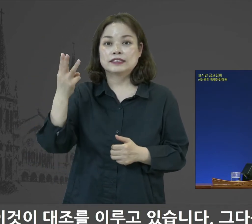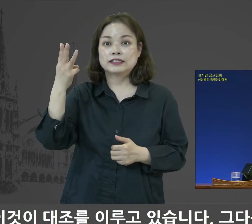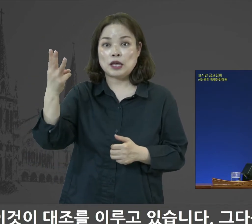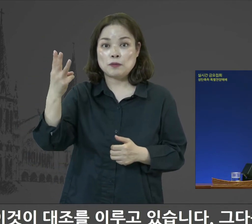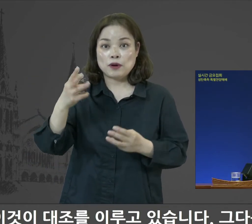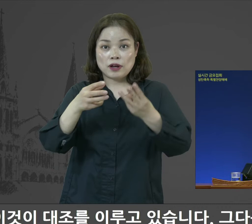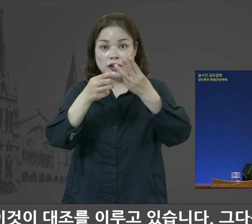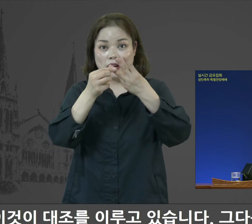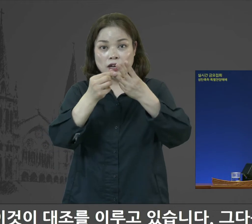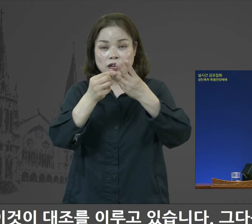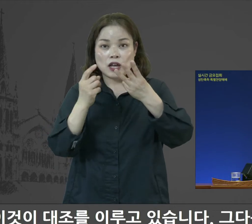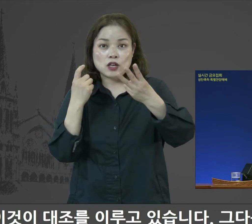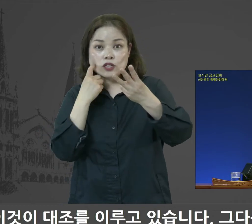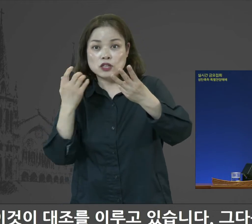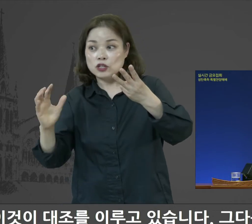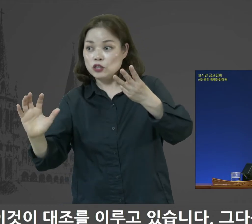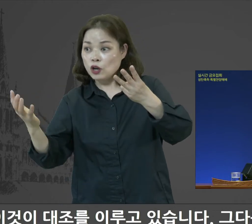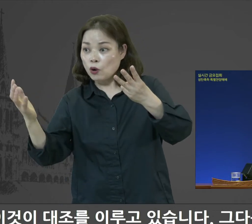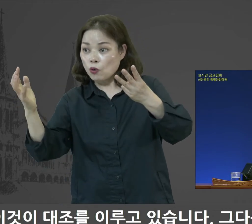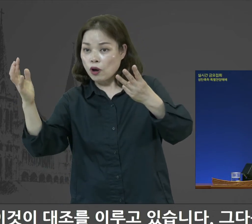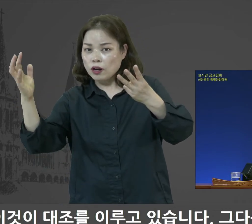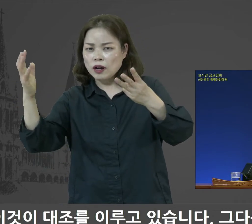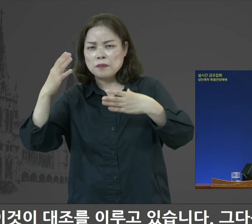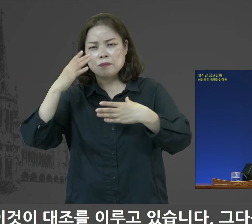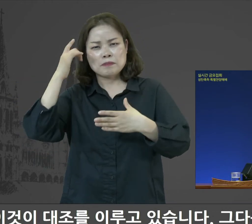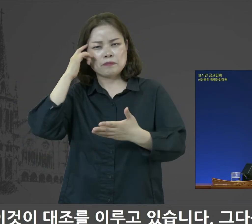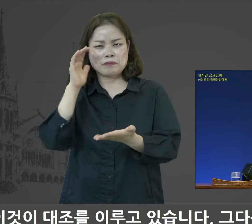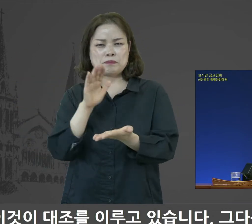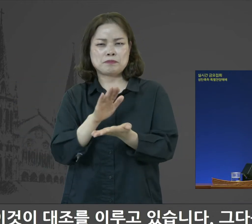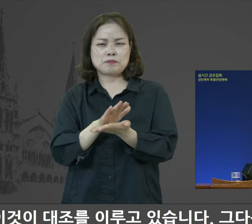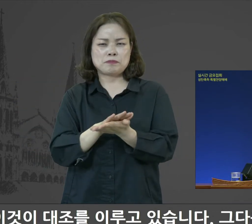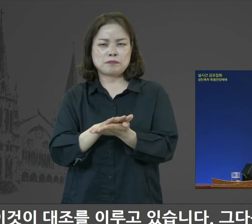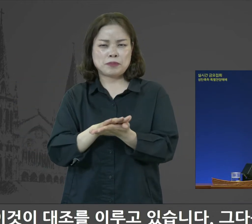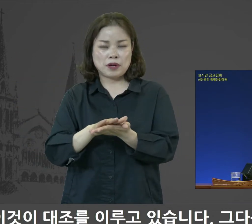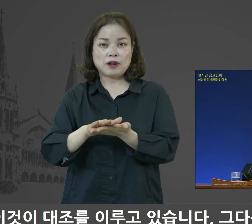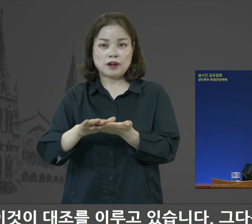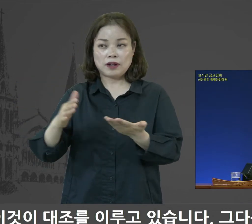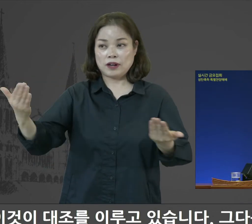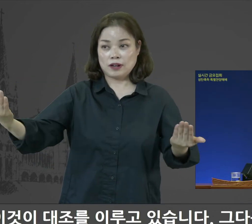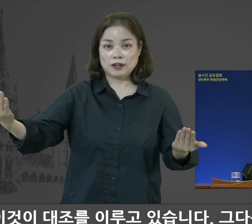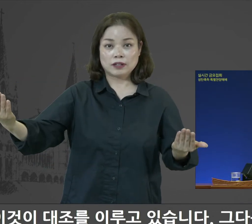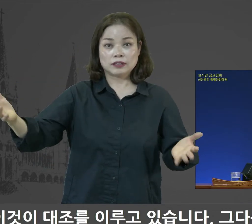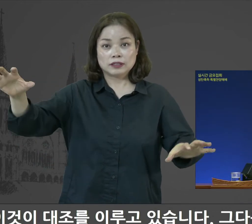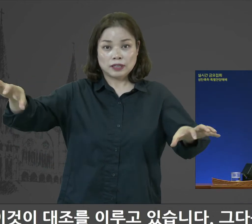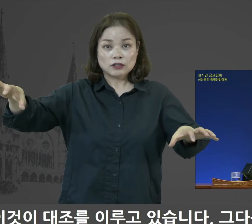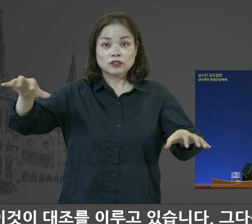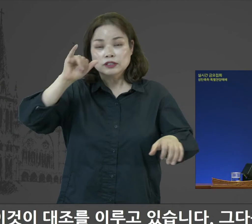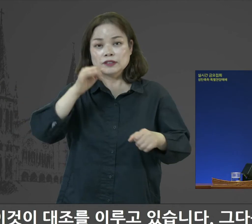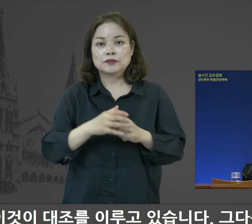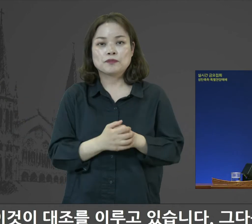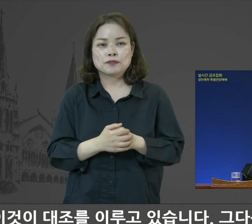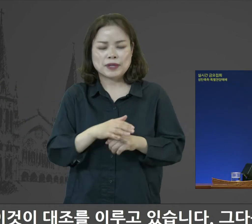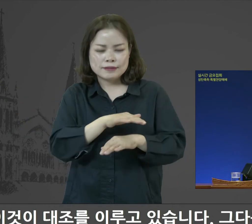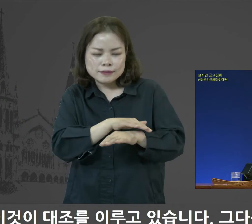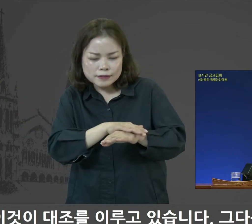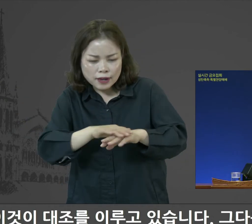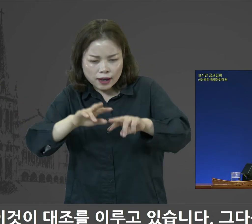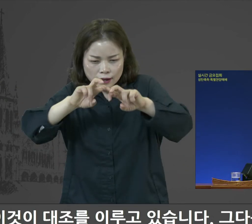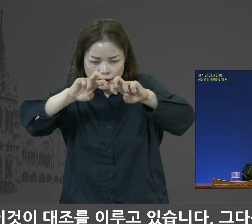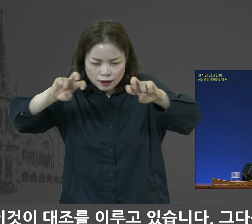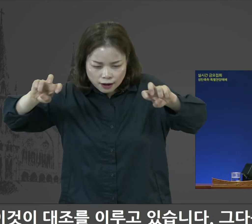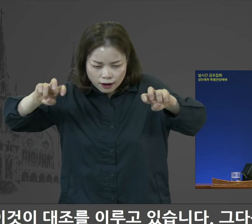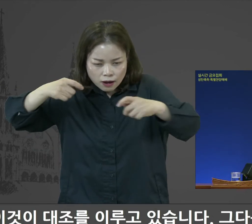대꾸는 영광과 평화가 대꾸를 이루고 있습니다. 자, 요 대꾸만 잘